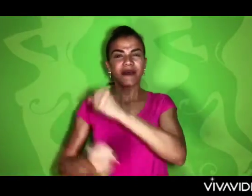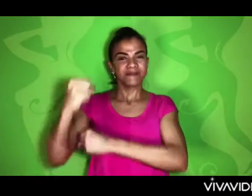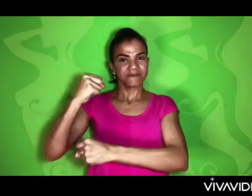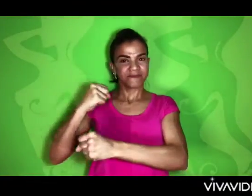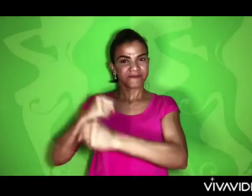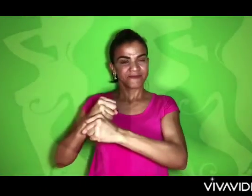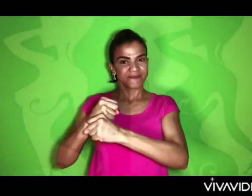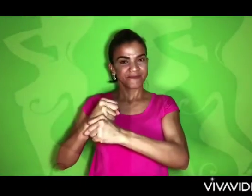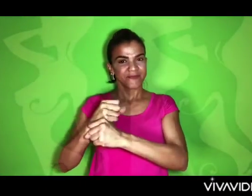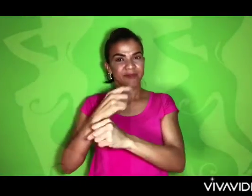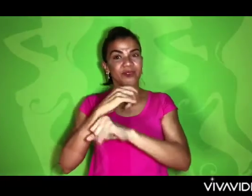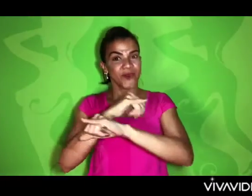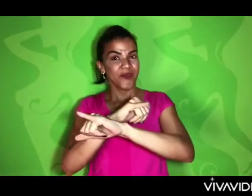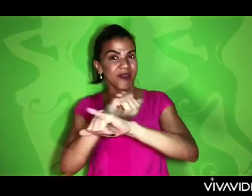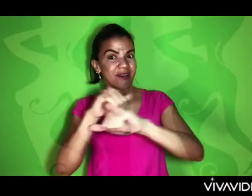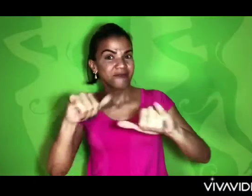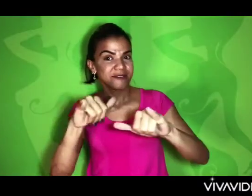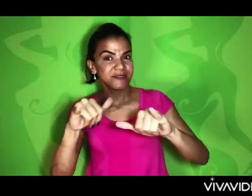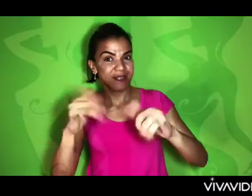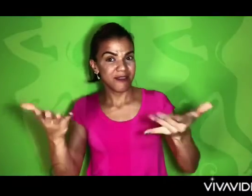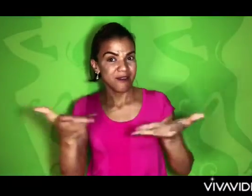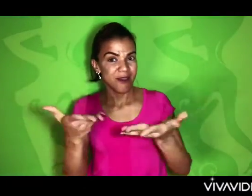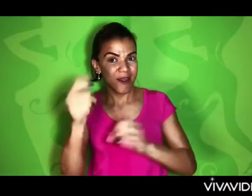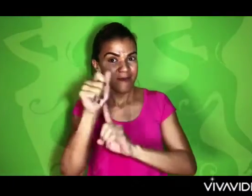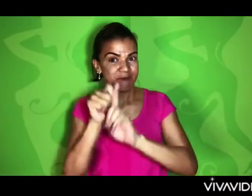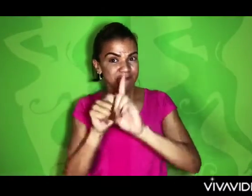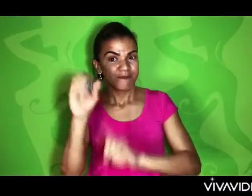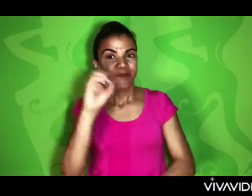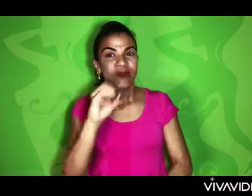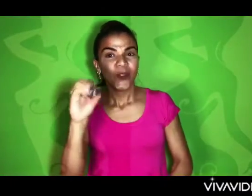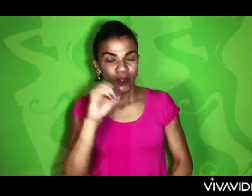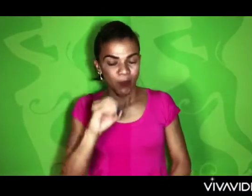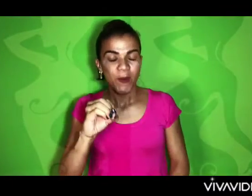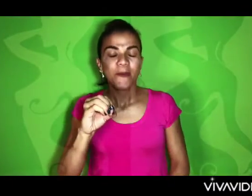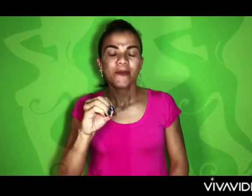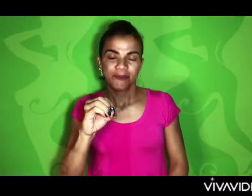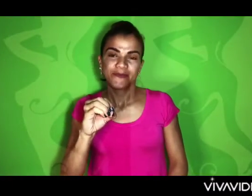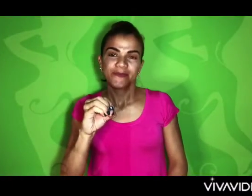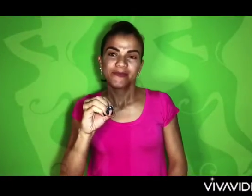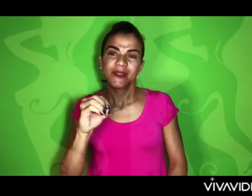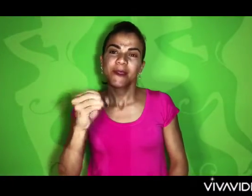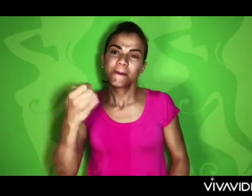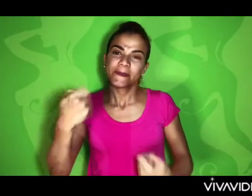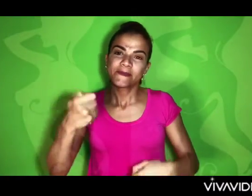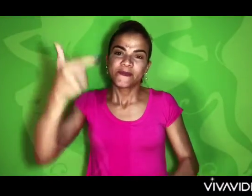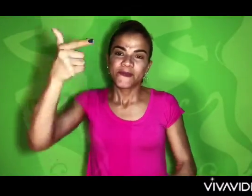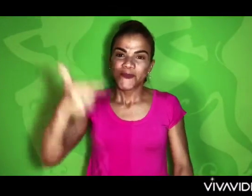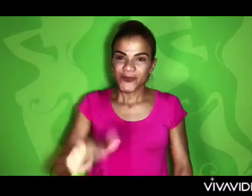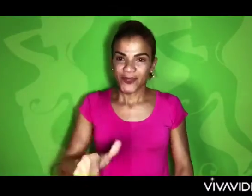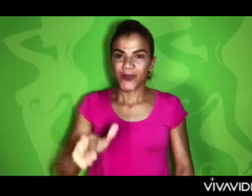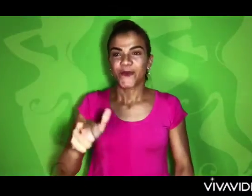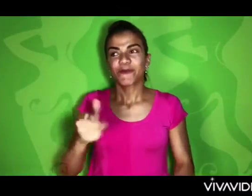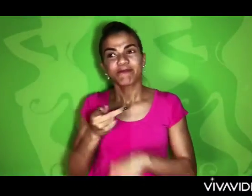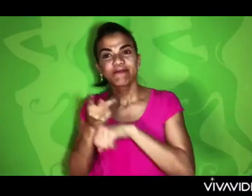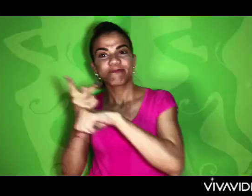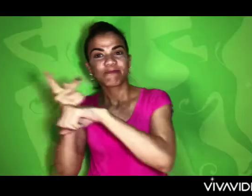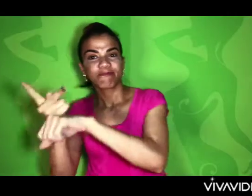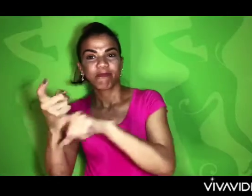outubro ou ano passado nesse mesmo mês então mês de outubro é necessário